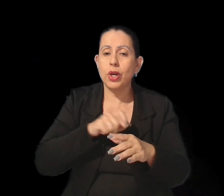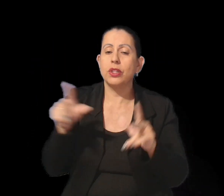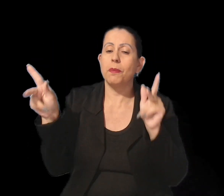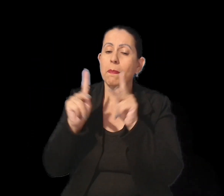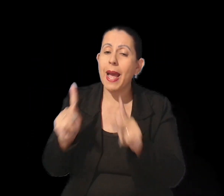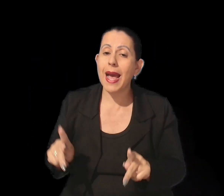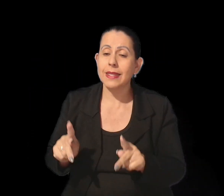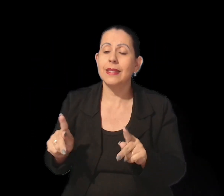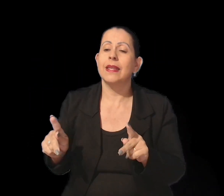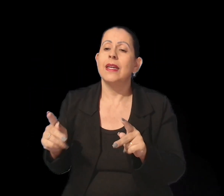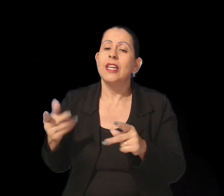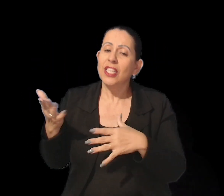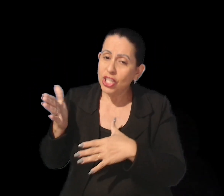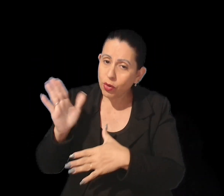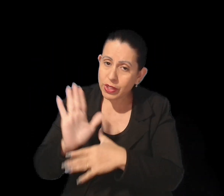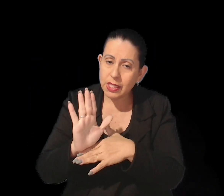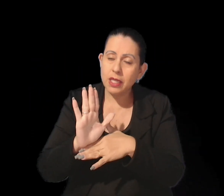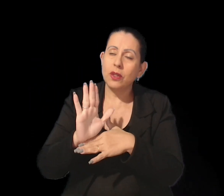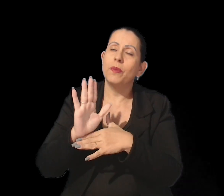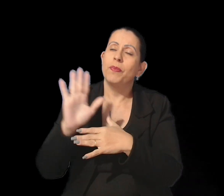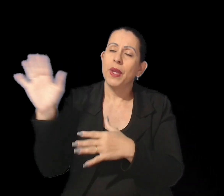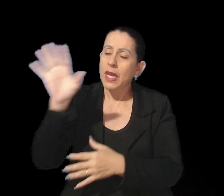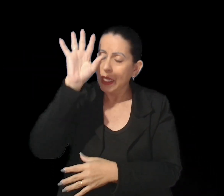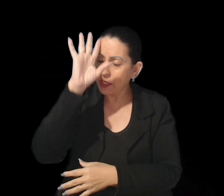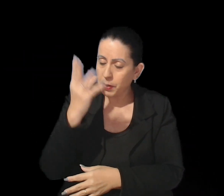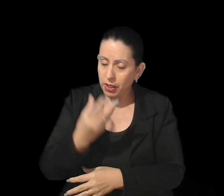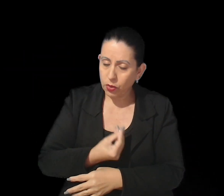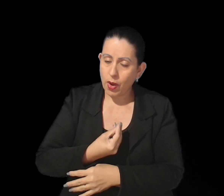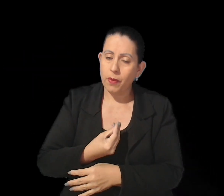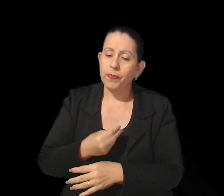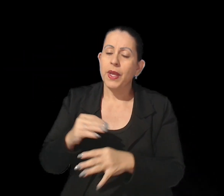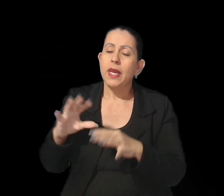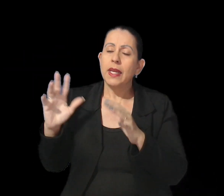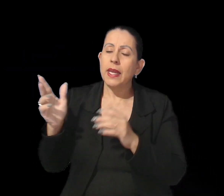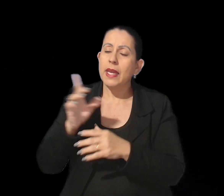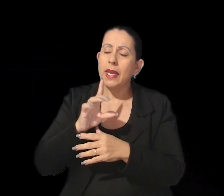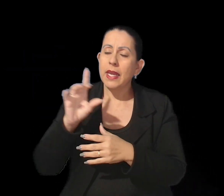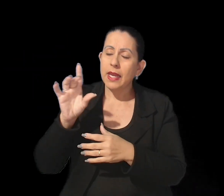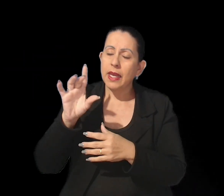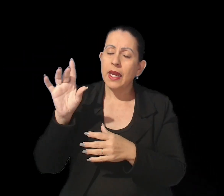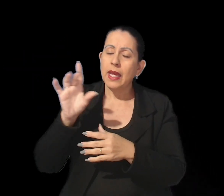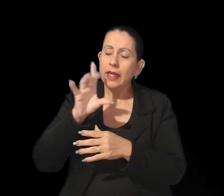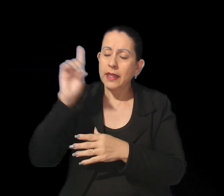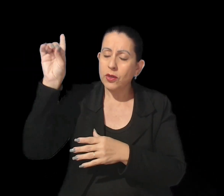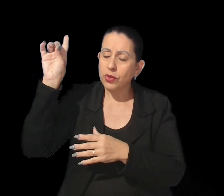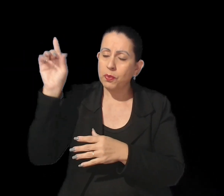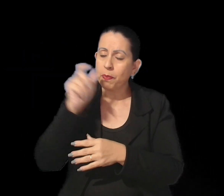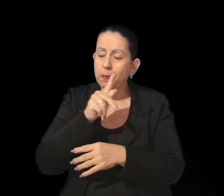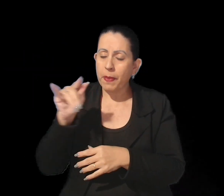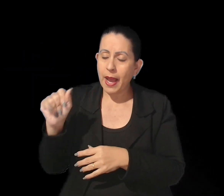de paz, de auxílio espiritual. Que Deus